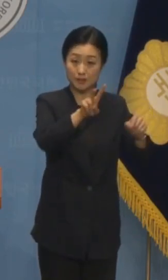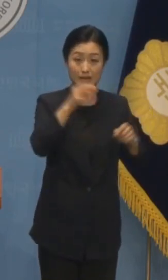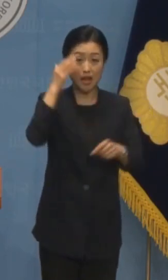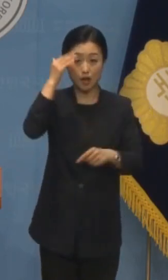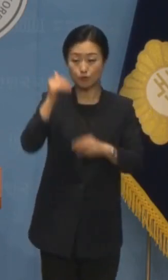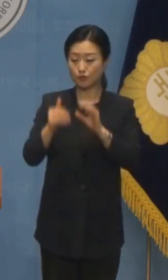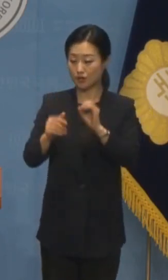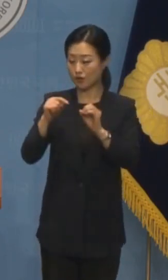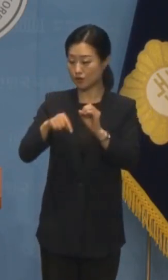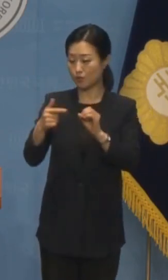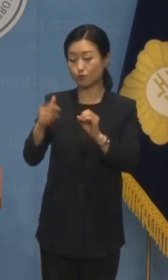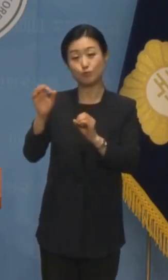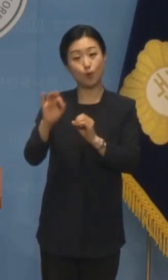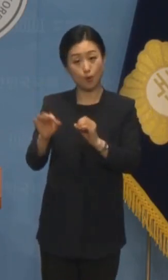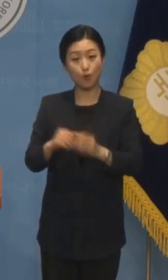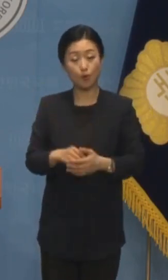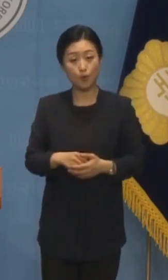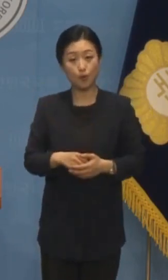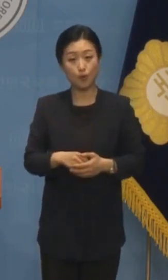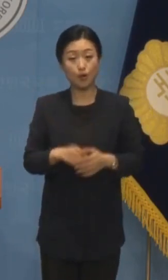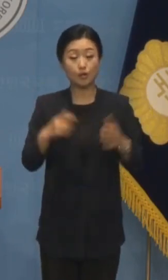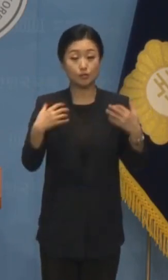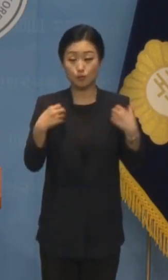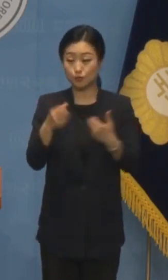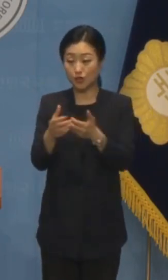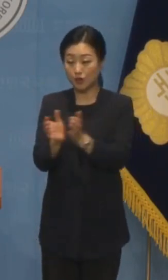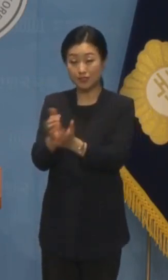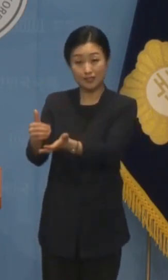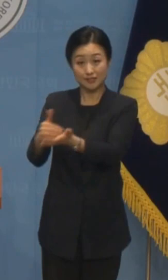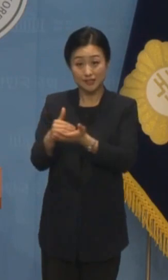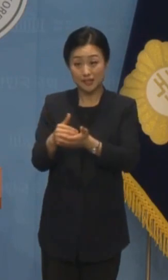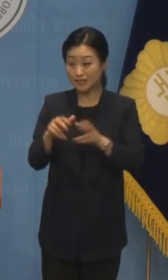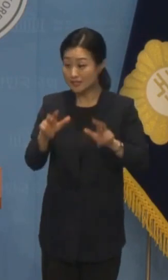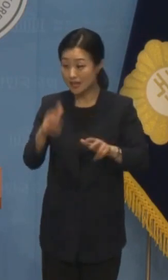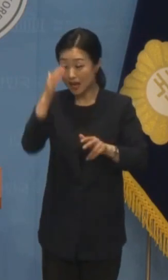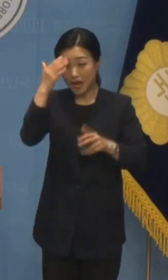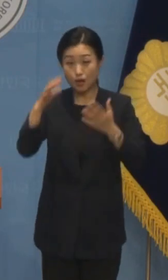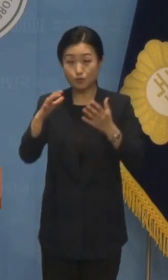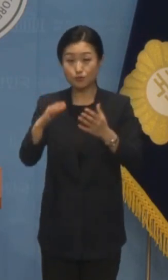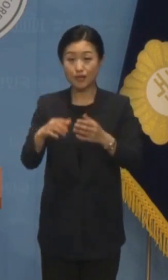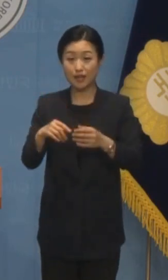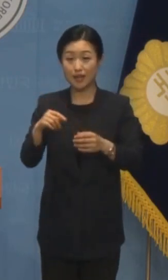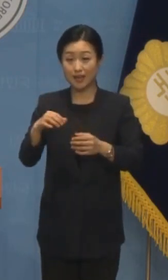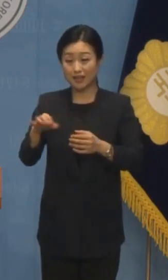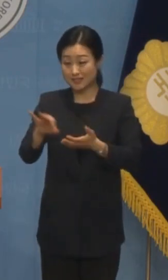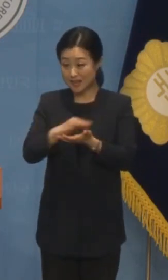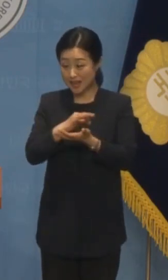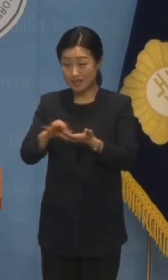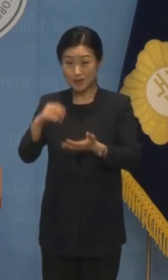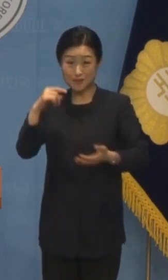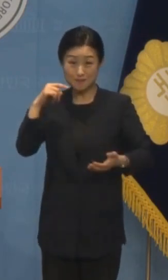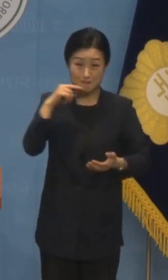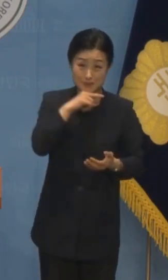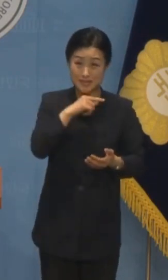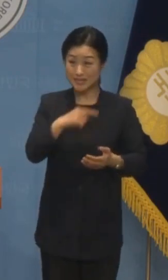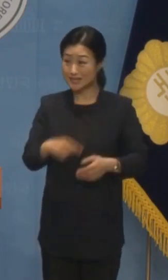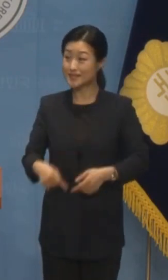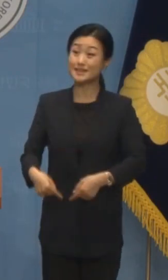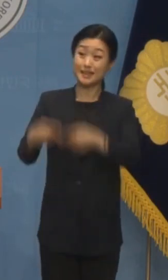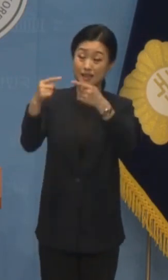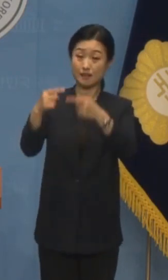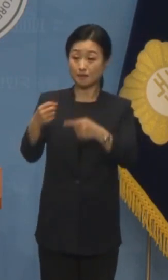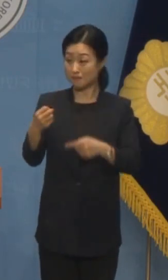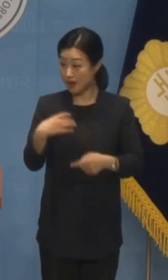한국은 0.6%입니다. 정부 여당 주장대로 지금 대한민국의 정부 재정이 지출 여력이 없다라고